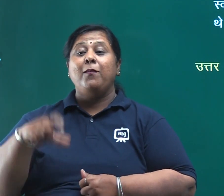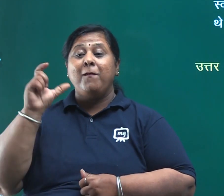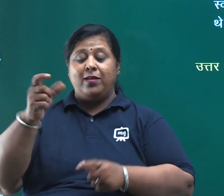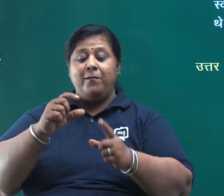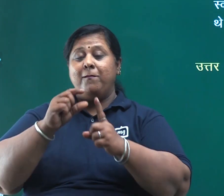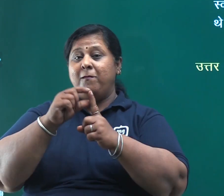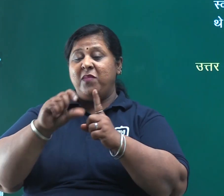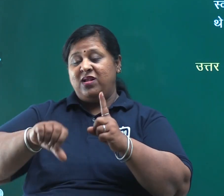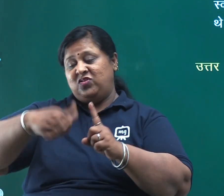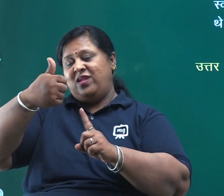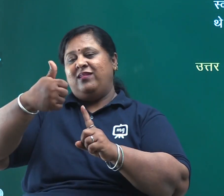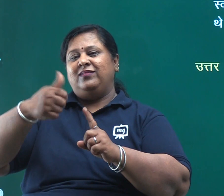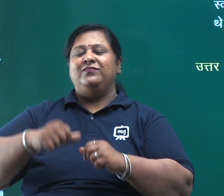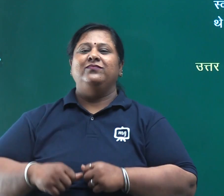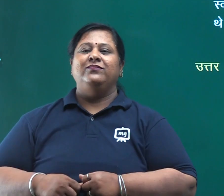प्रधानमंत्री।